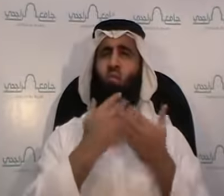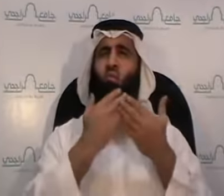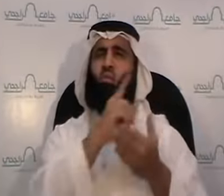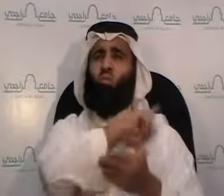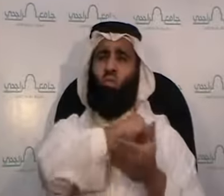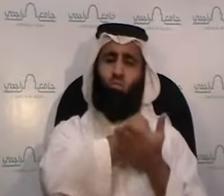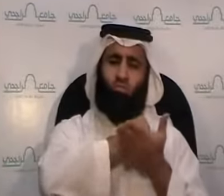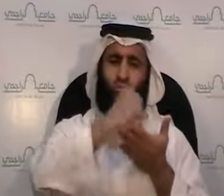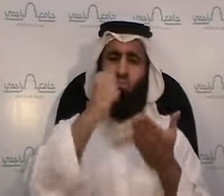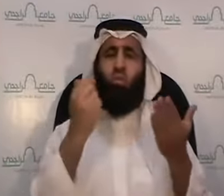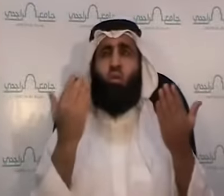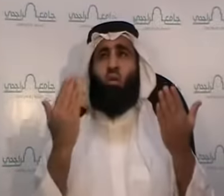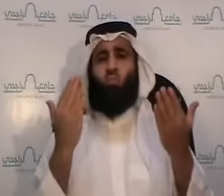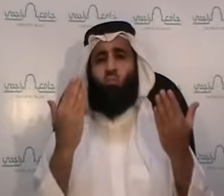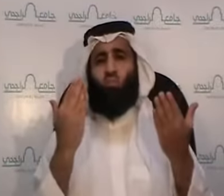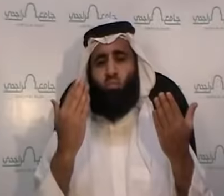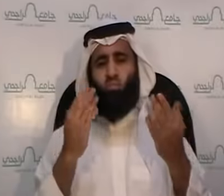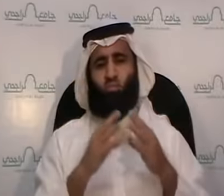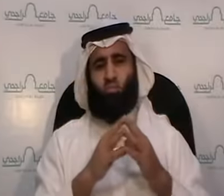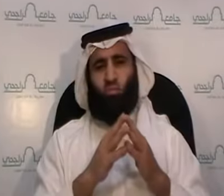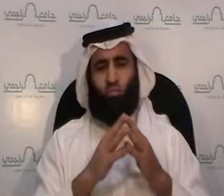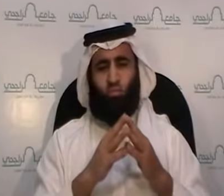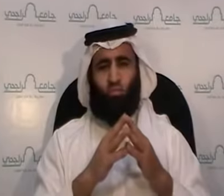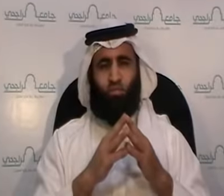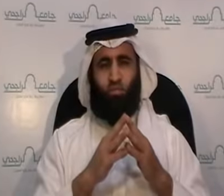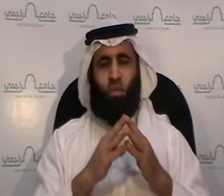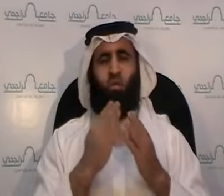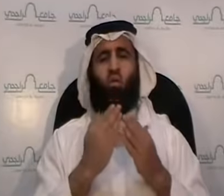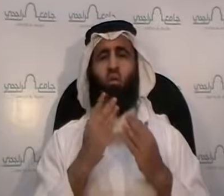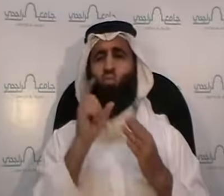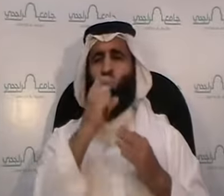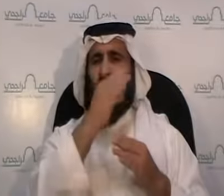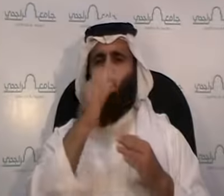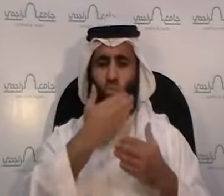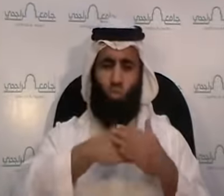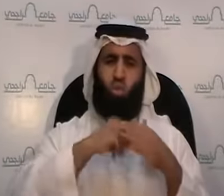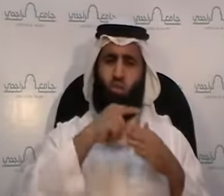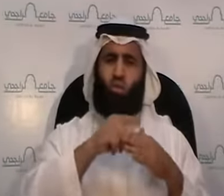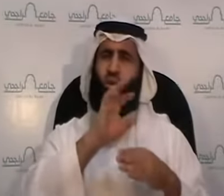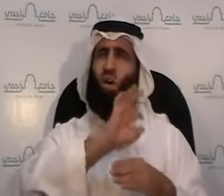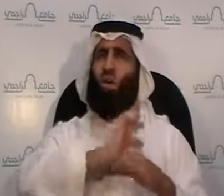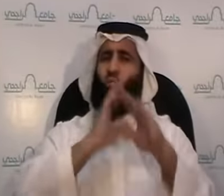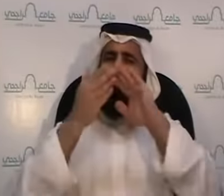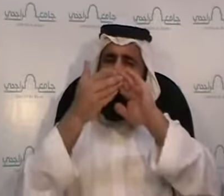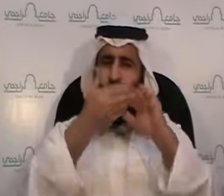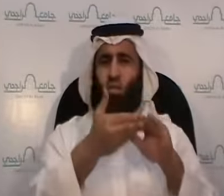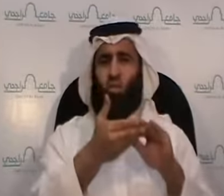بالوحدانية ولنبيك بالرسالة وماتوا على ذلك. اللهم اغفر لهم